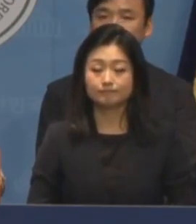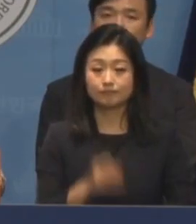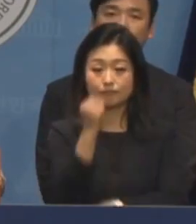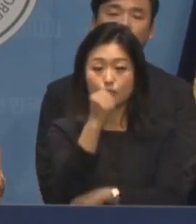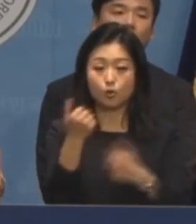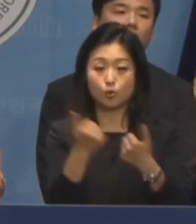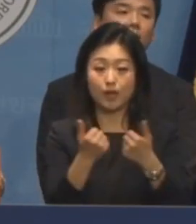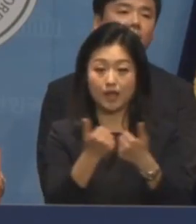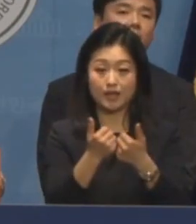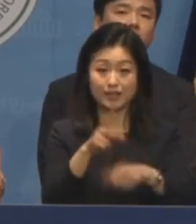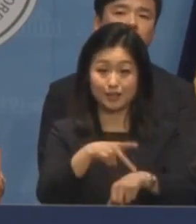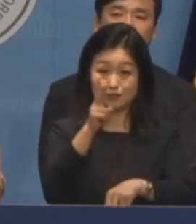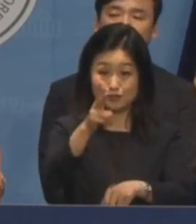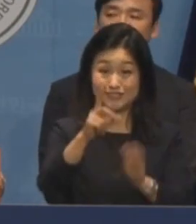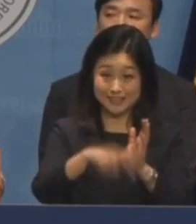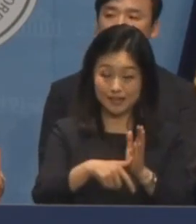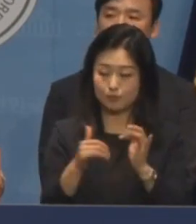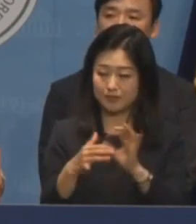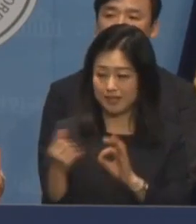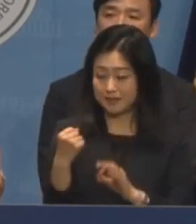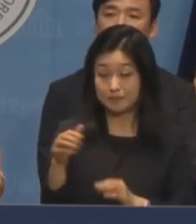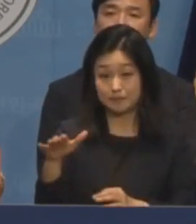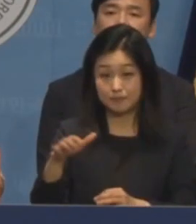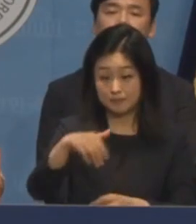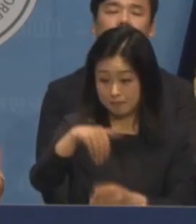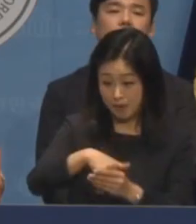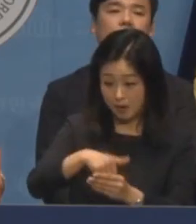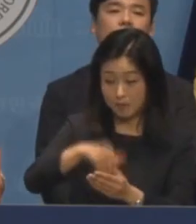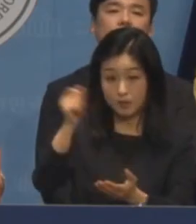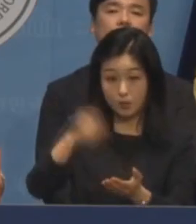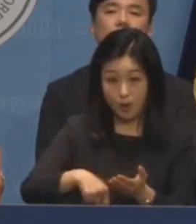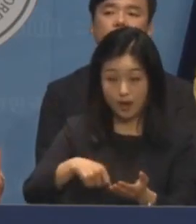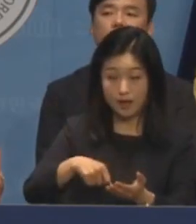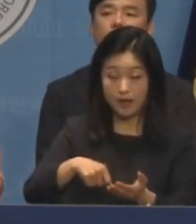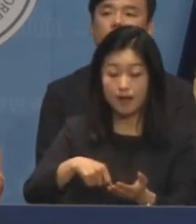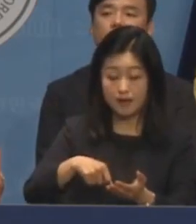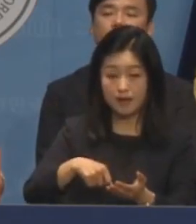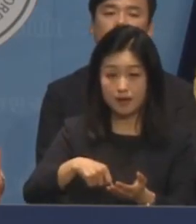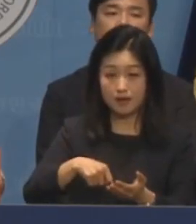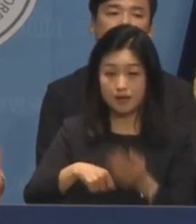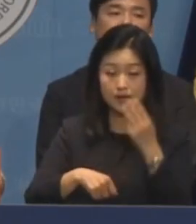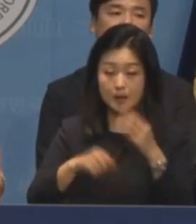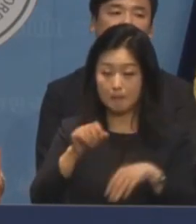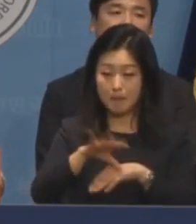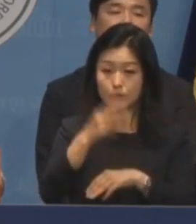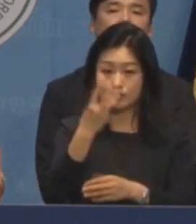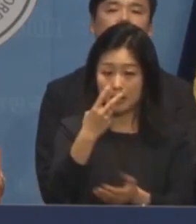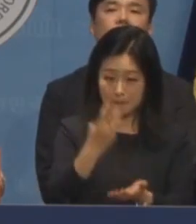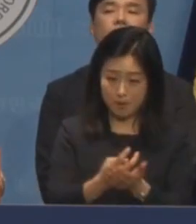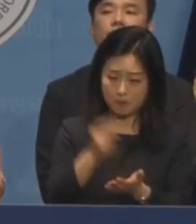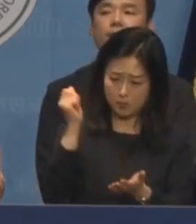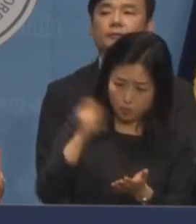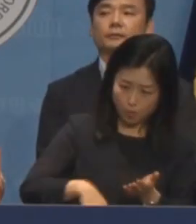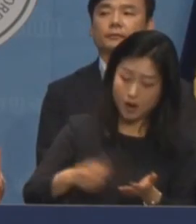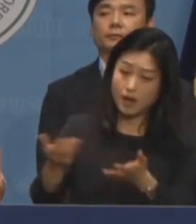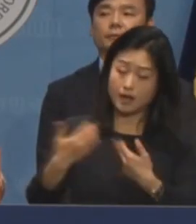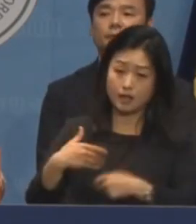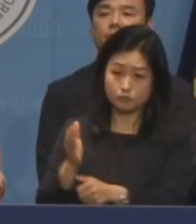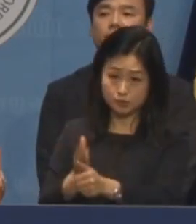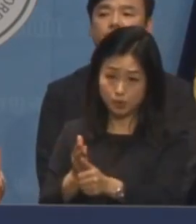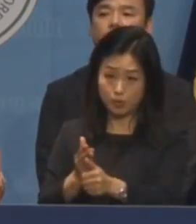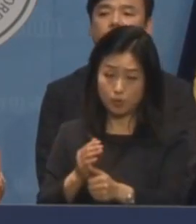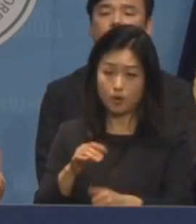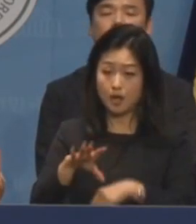재의결에서 국민의힘 의원들 더 이상 공영방송의 정치적 영향력을 확대하려는